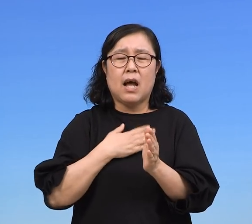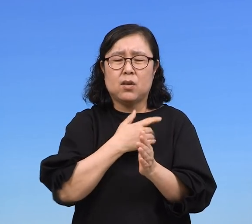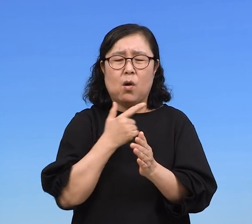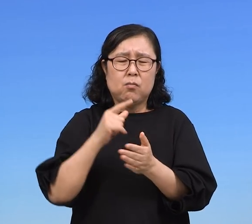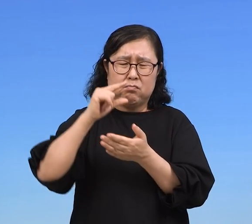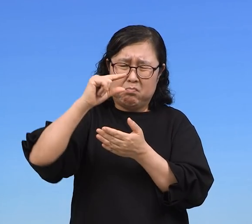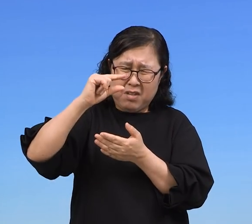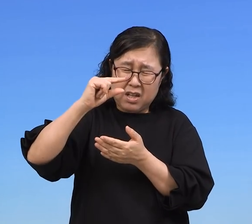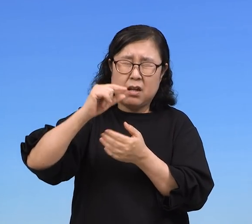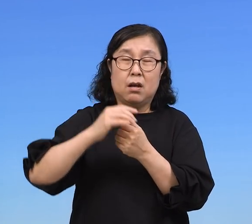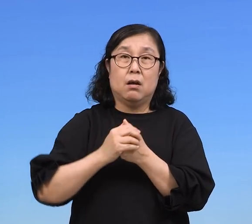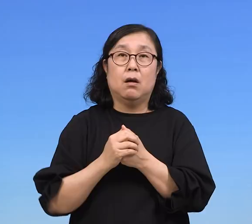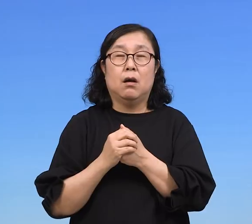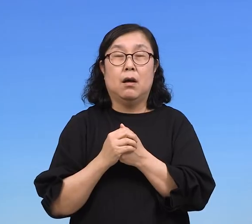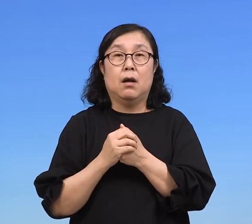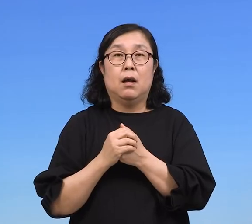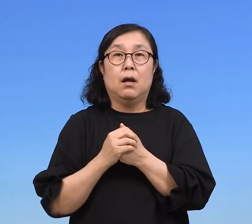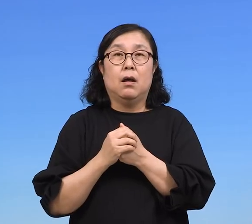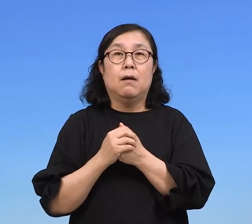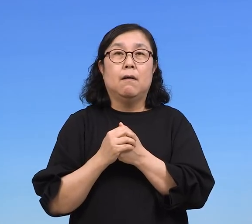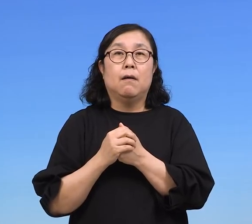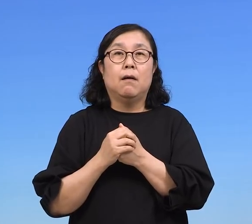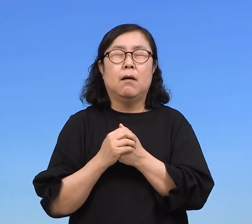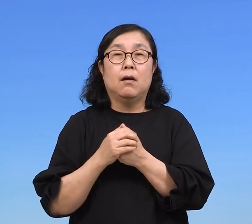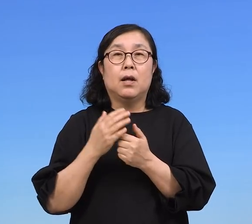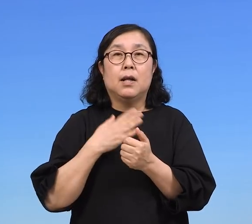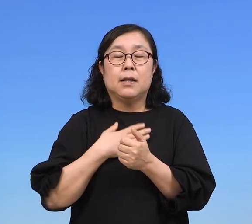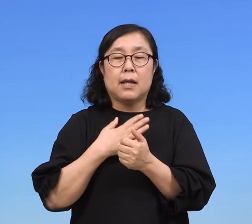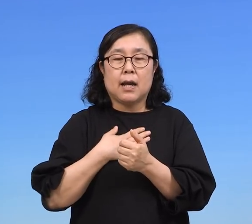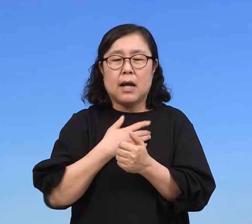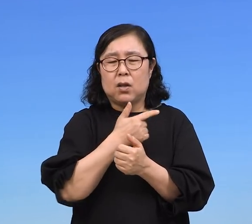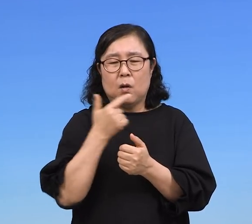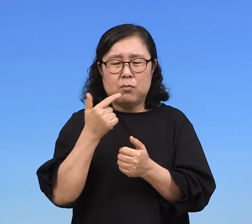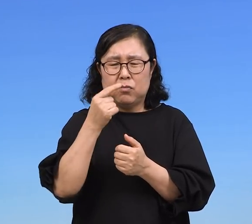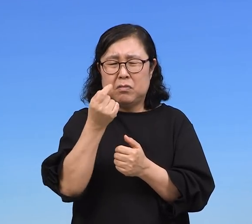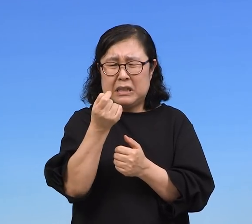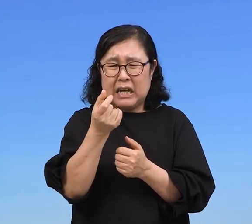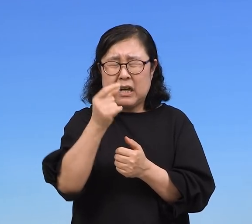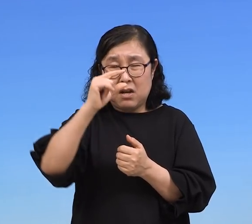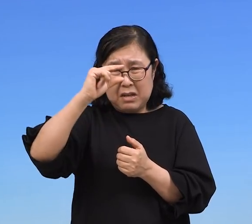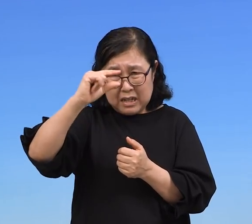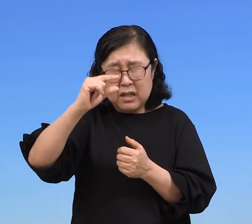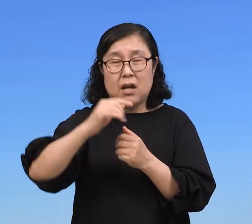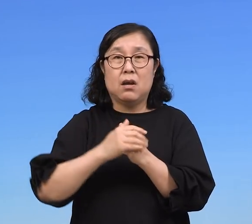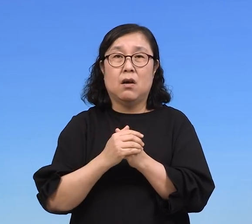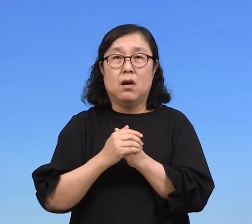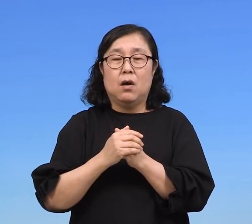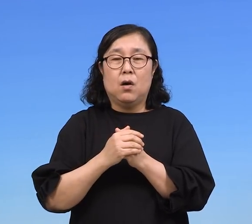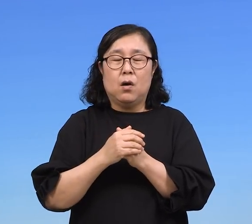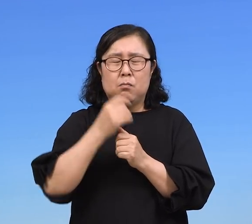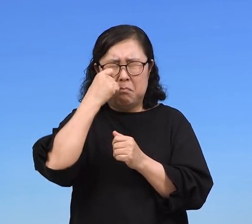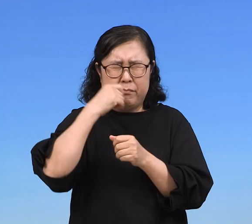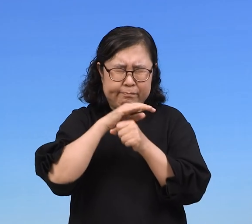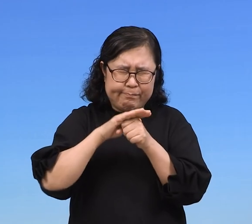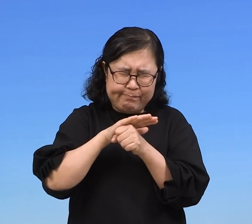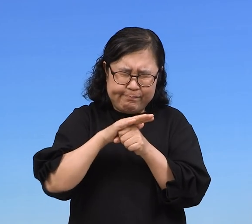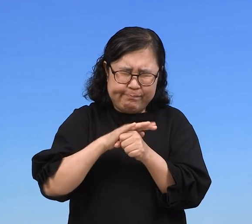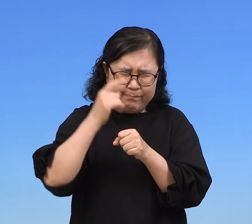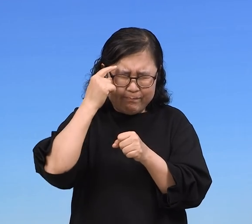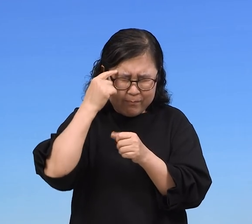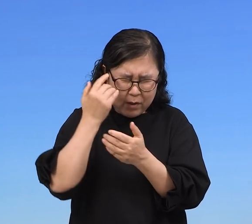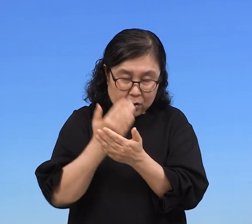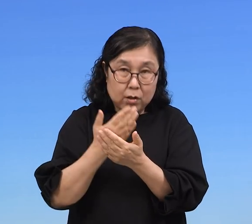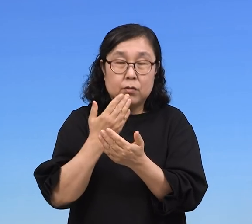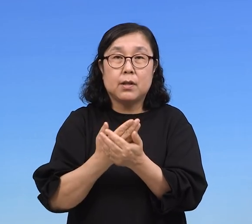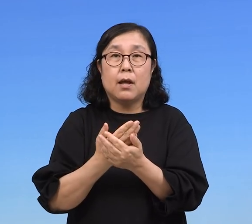너무 얕습니다. 저는 타고나기를 내 존재가 너무너무 얕은 존재입니다. 성령님 불쌍히